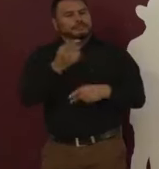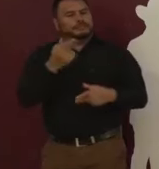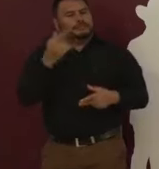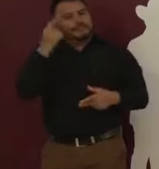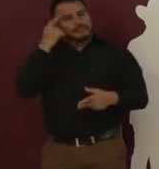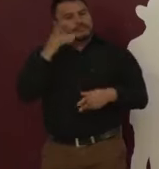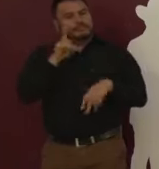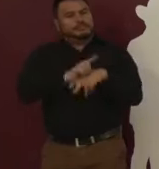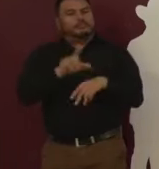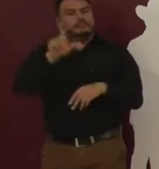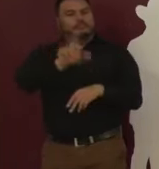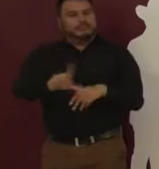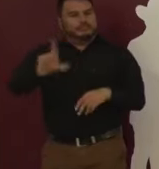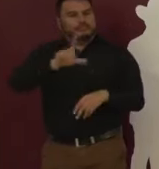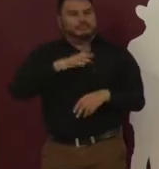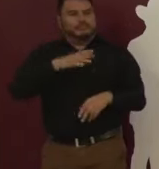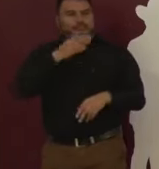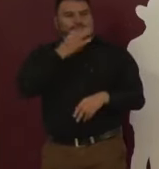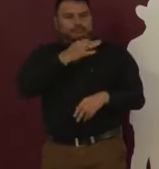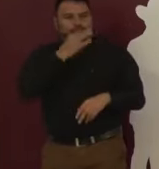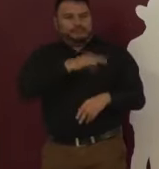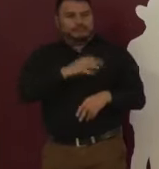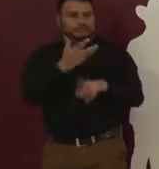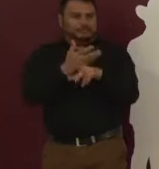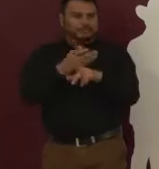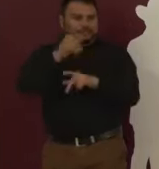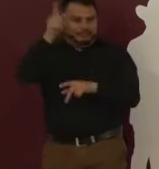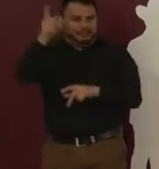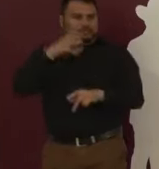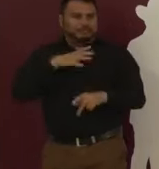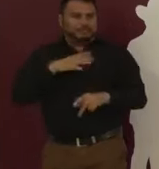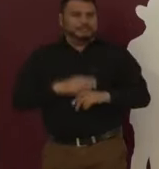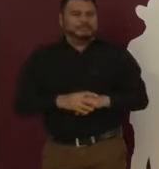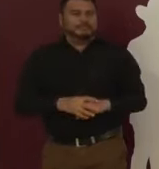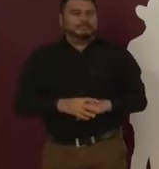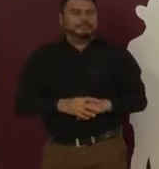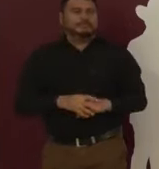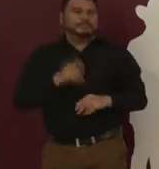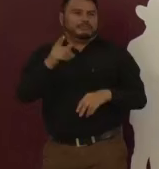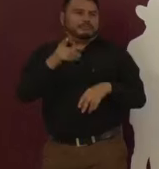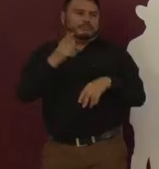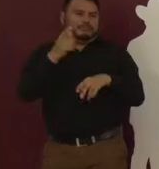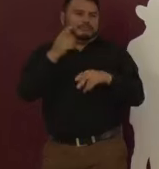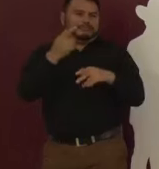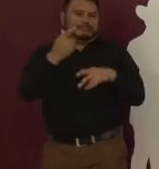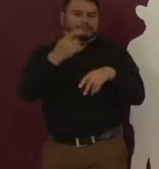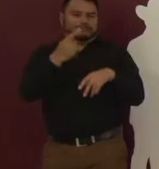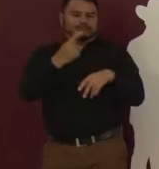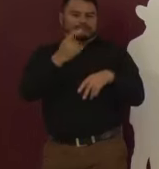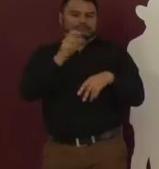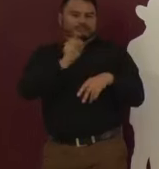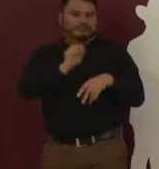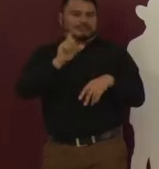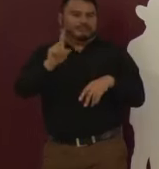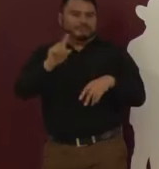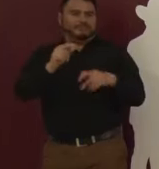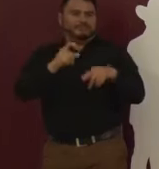finalmente el lunes es fiesta de Labor Day en Estados Unidos. Es un fin de semana